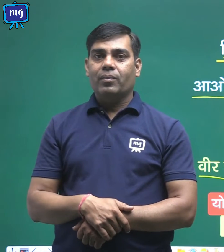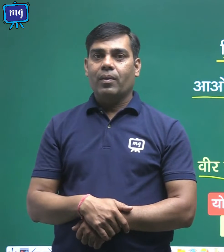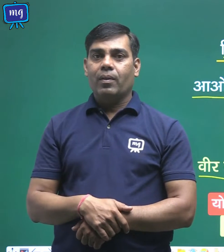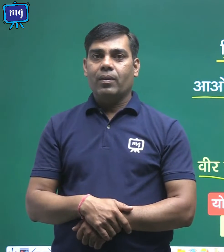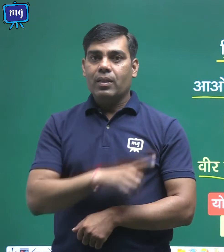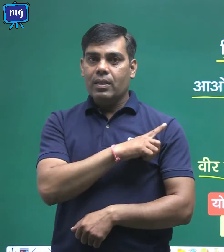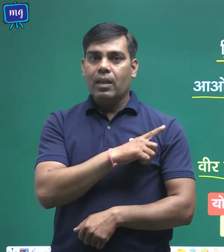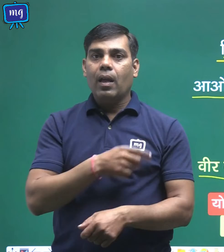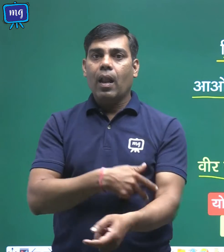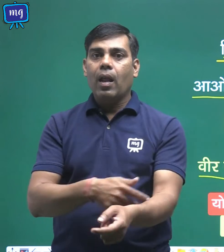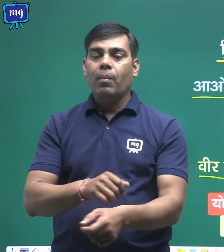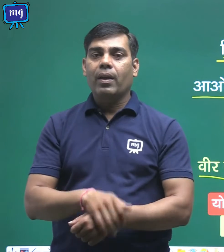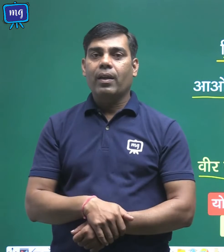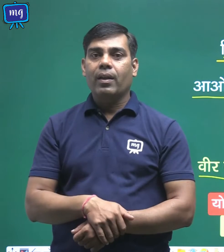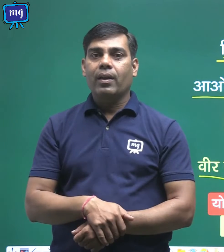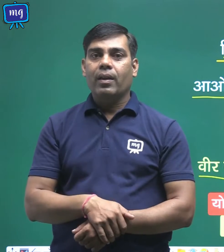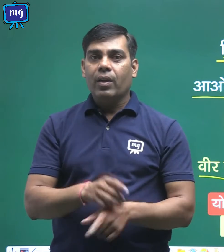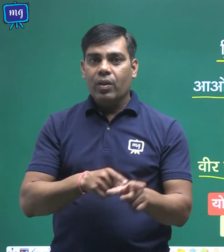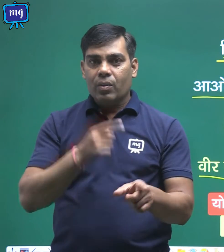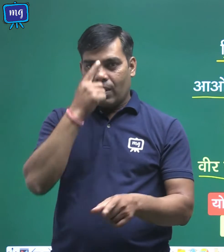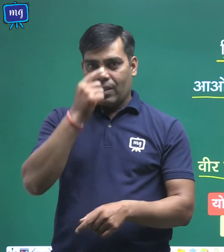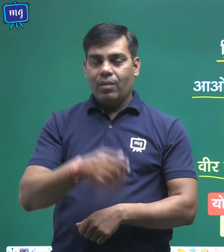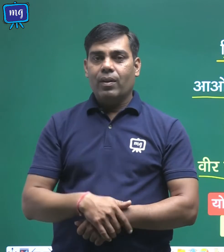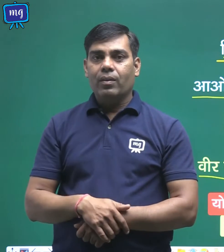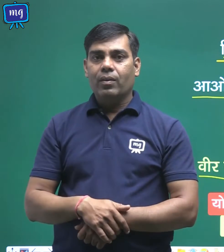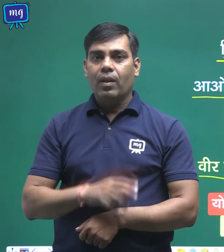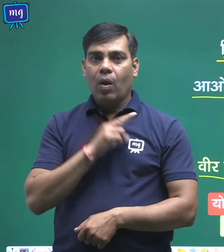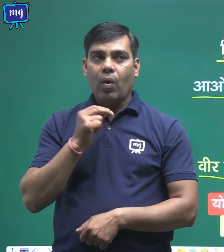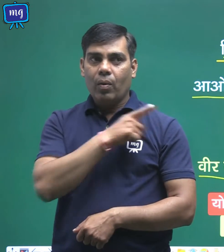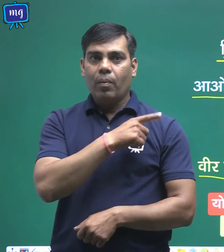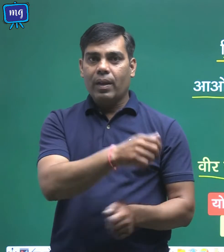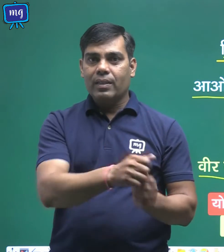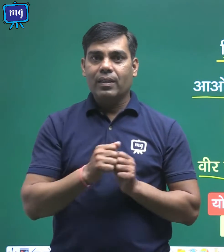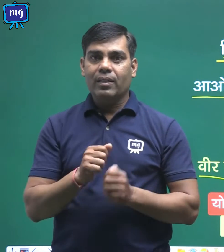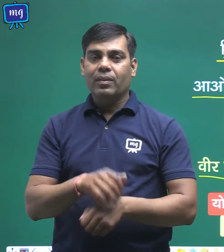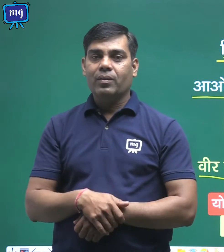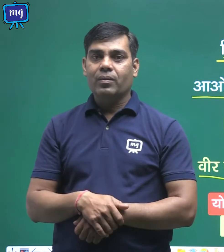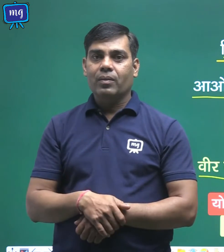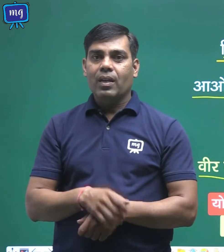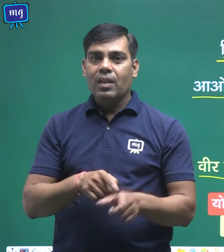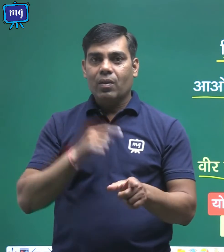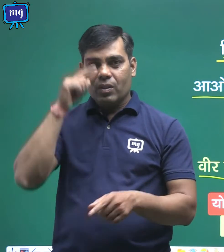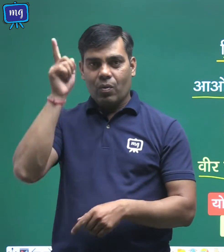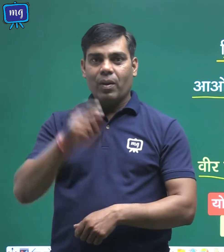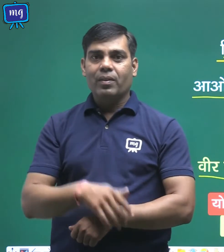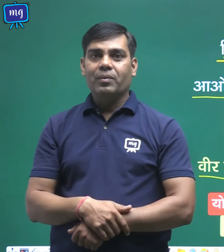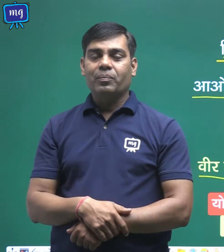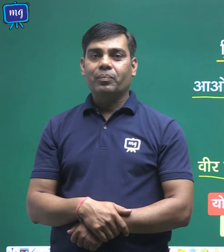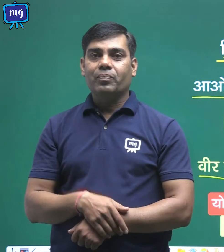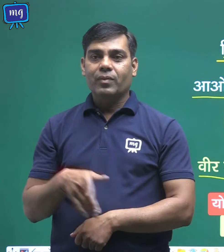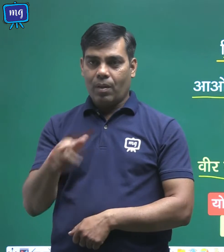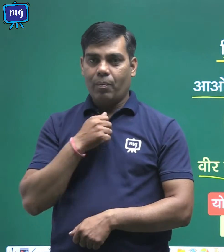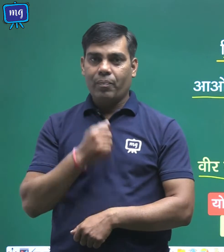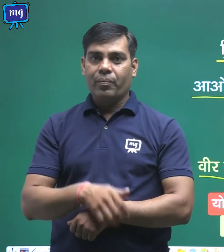मेरा नाम है योगेश कुमार तंवर और मेरे साथ है योगेश कुमार।